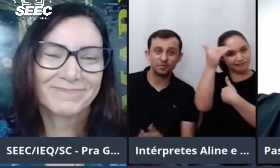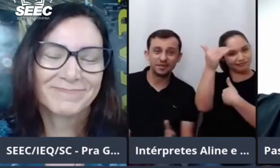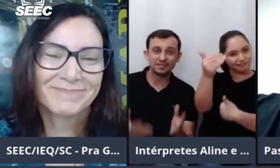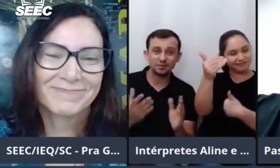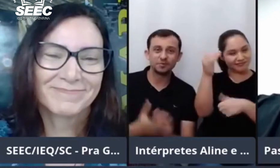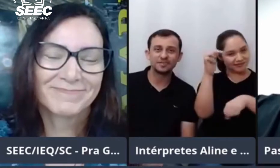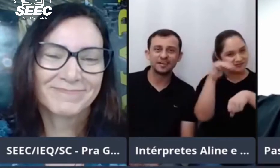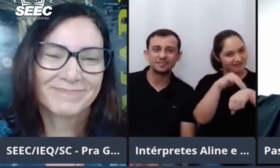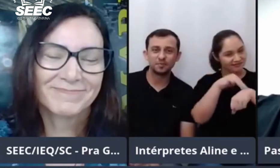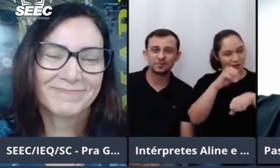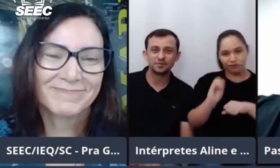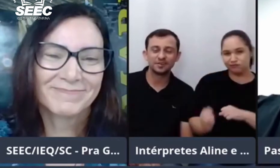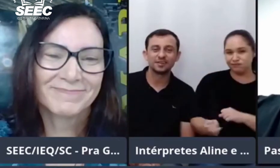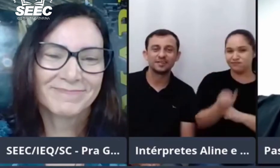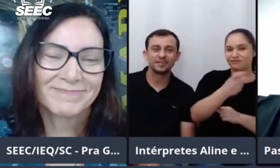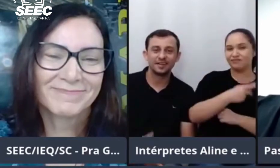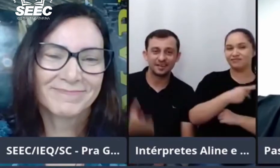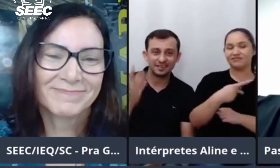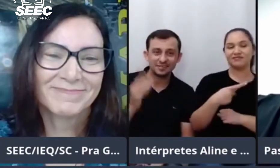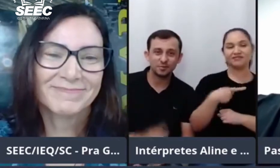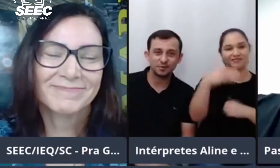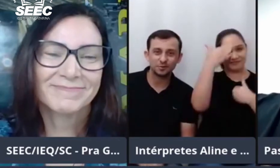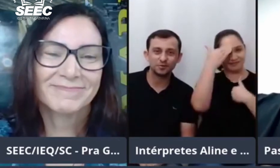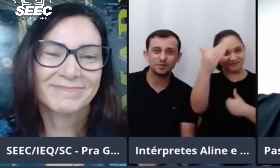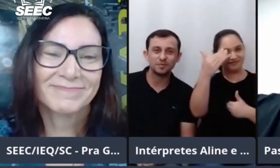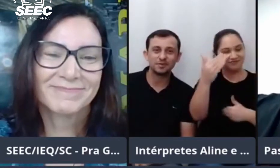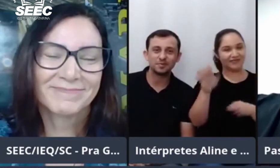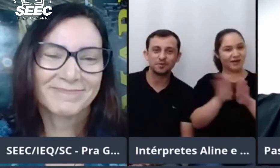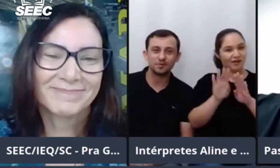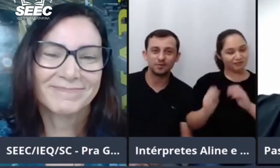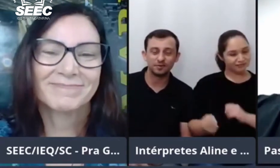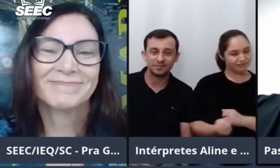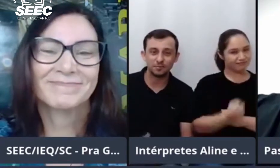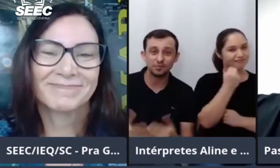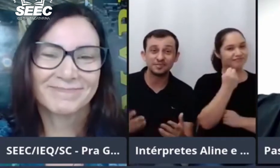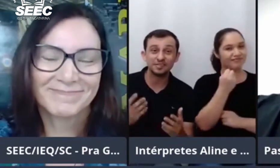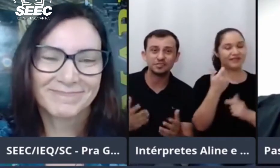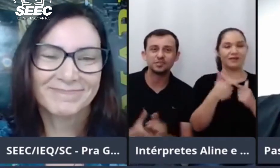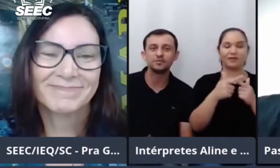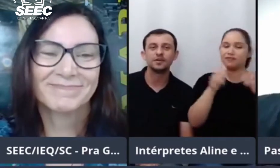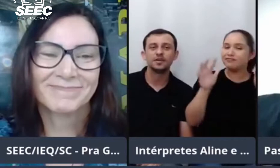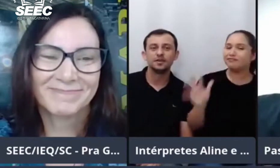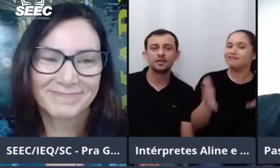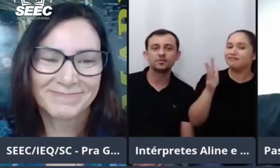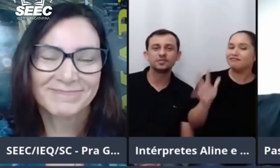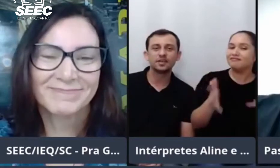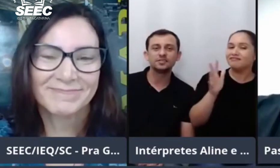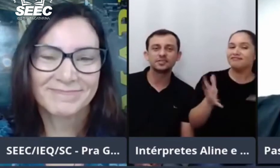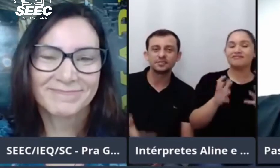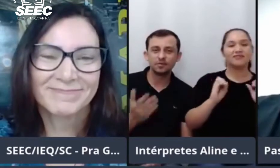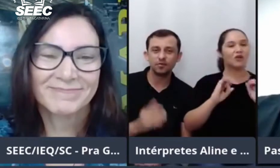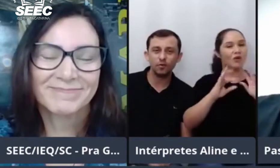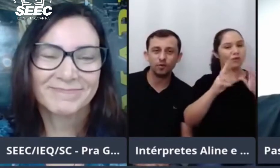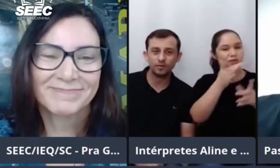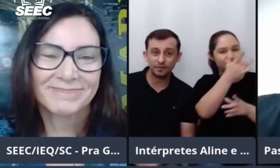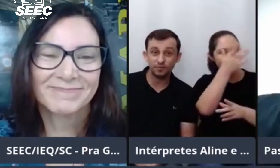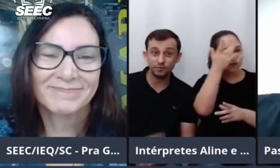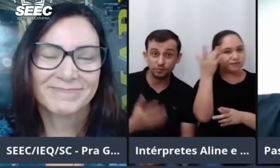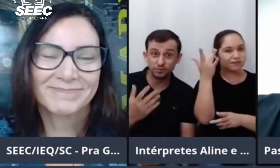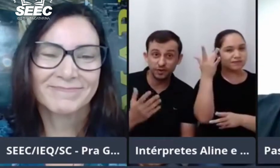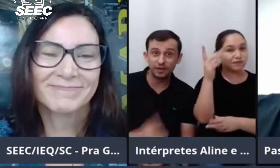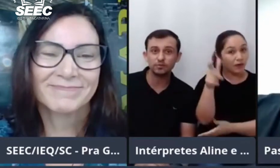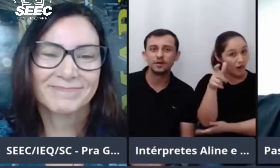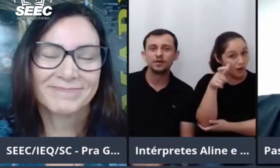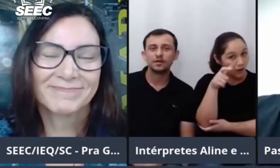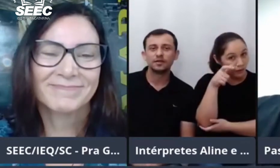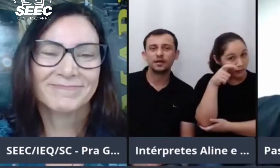esse momento, essa oportunidade, né, pastora? Né, agradecer ao pastor Roni pelo sempre o incentivo, e a todos aqueles que estão